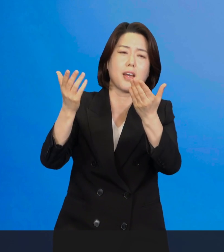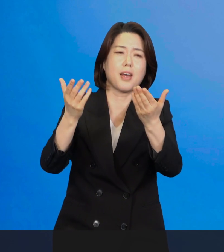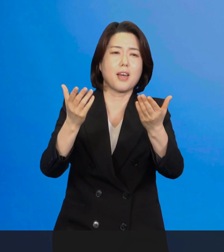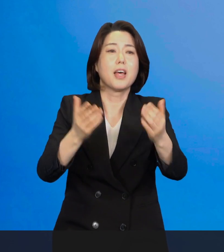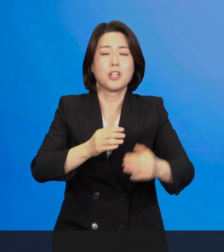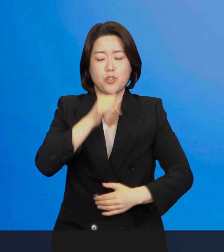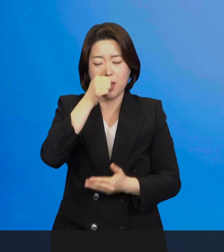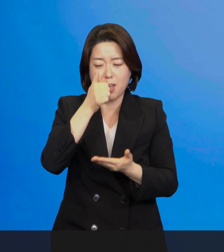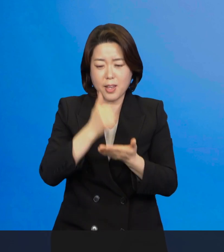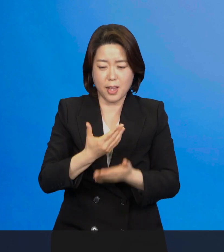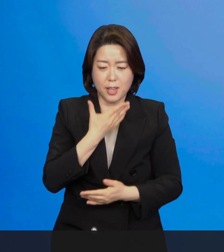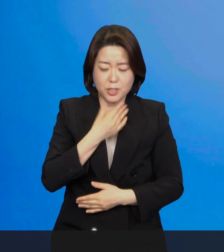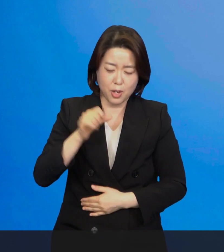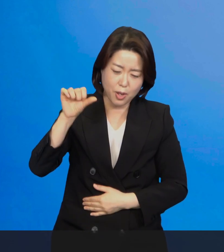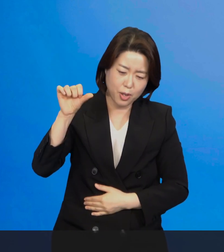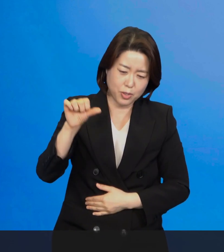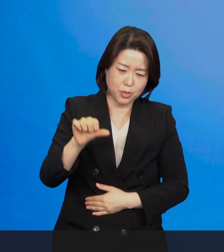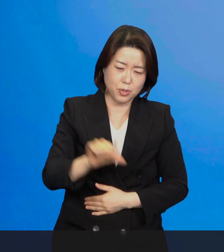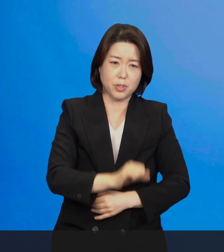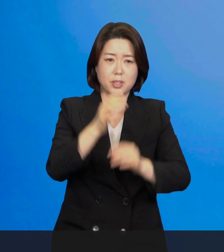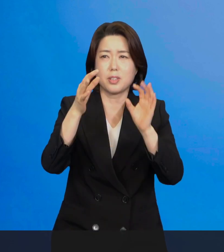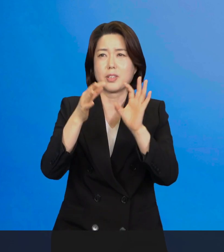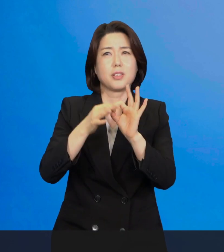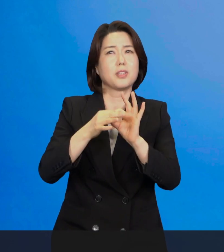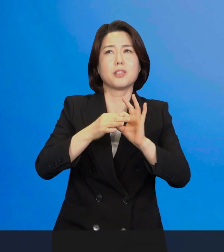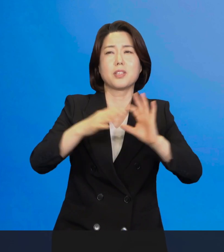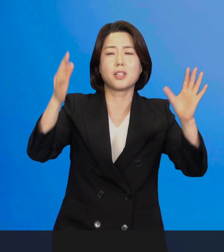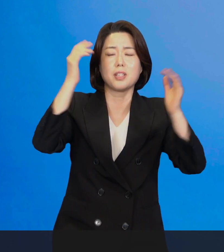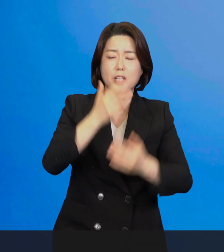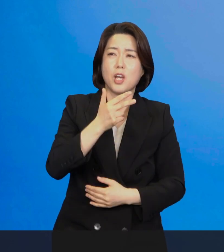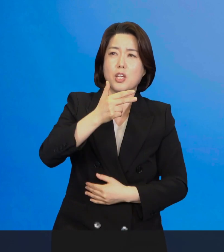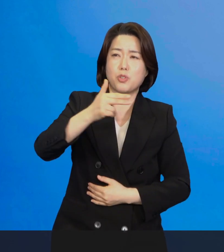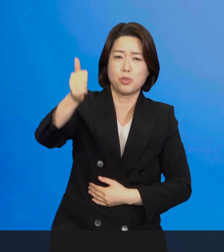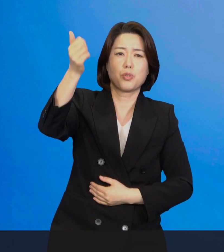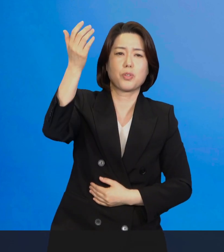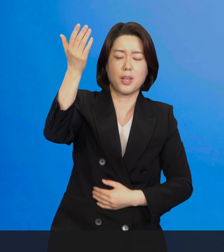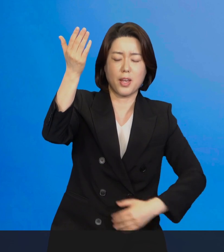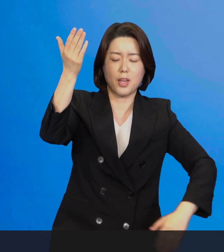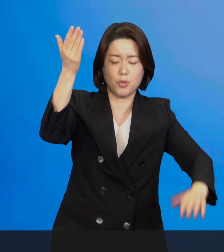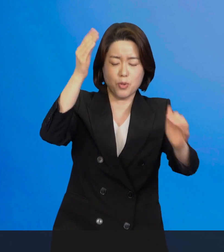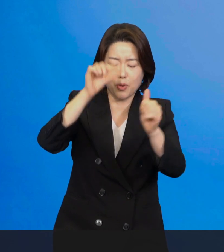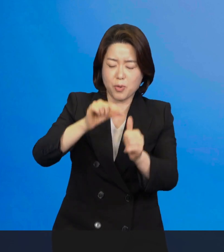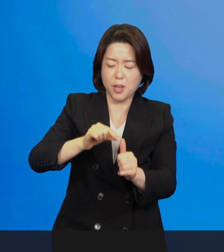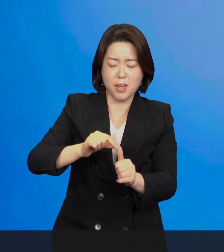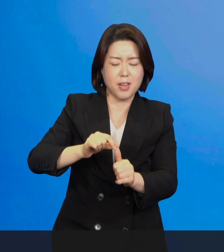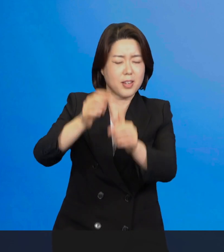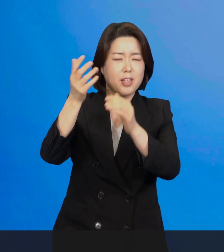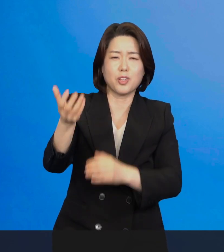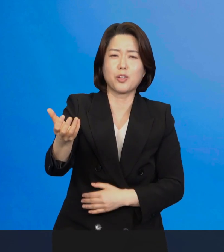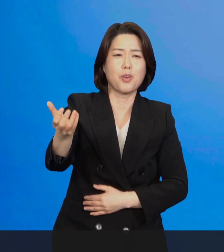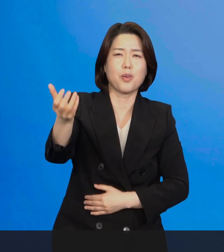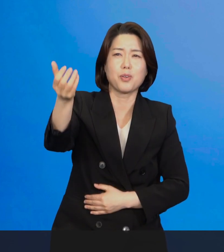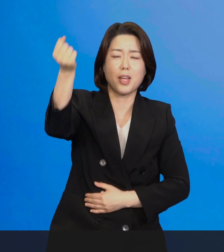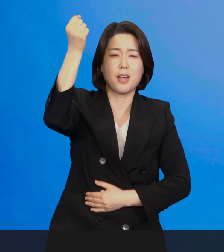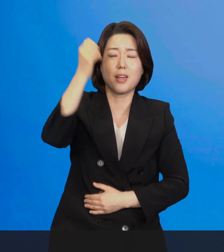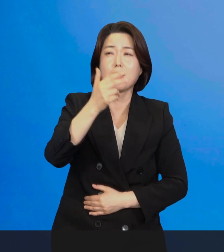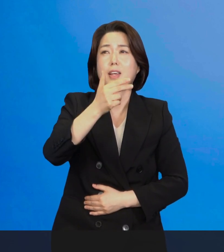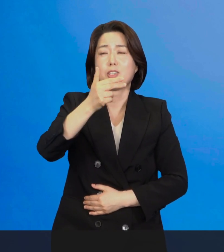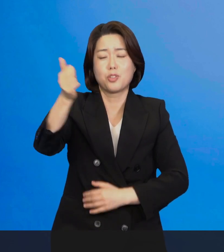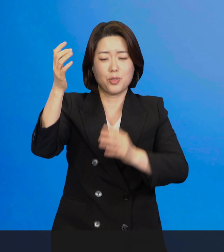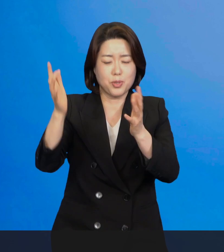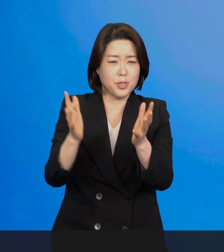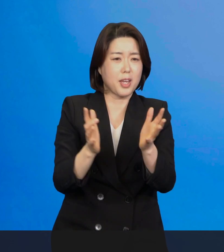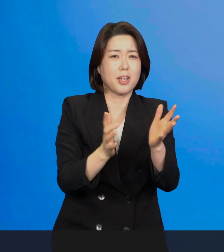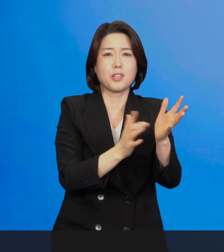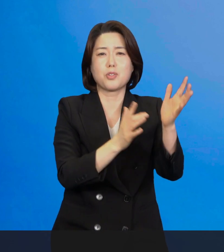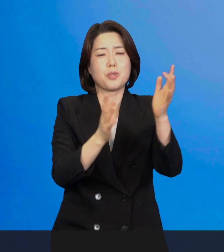하셨도다. 죄의 저주 주께만 구원이 있습니다. 주께 구원이 주 예수 나의 산소망.